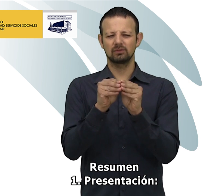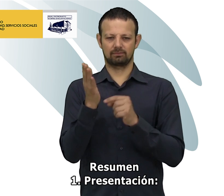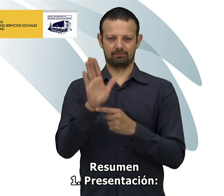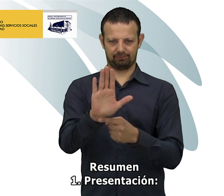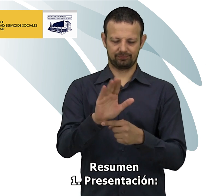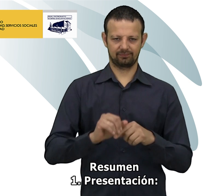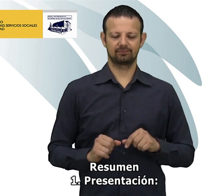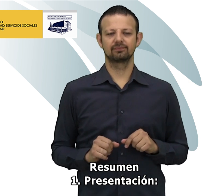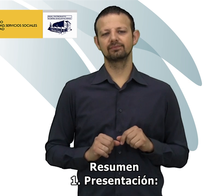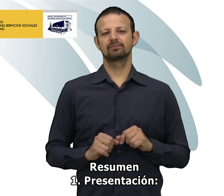Resumen, presentación.